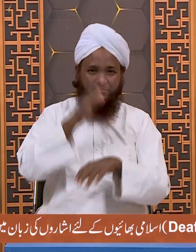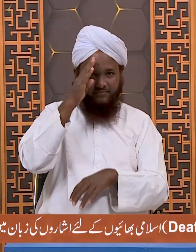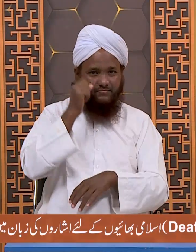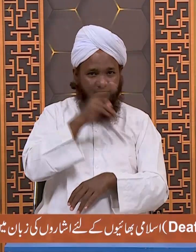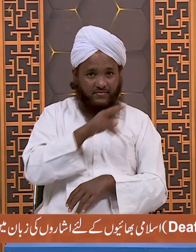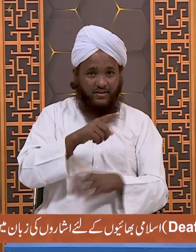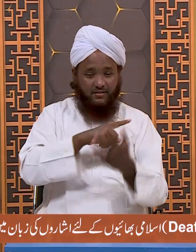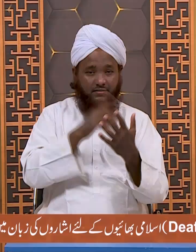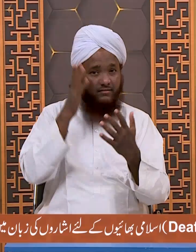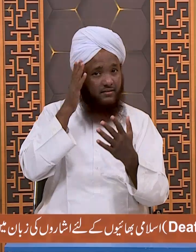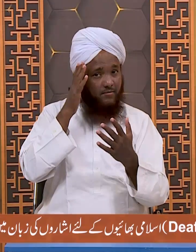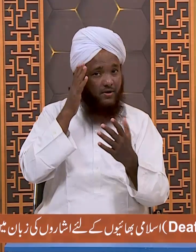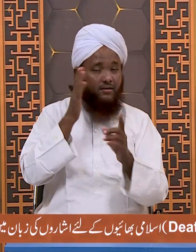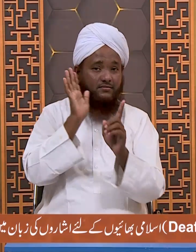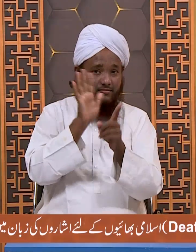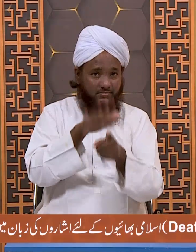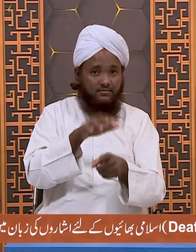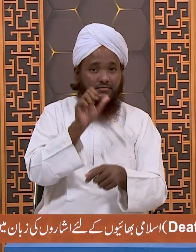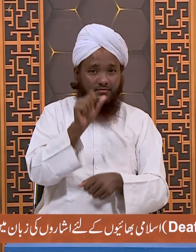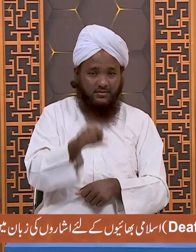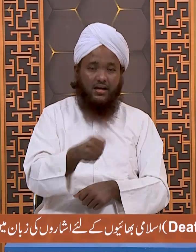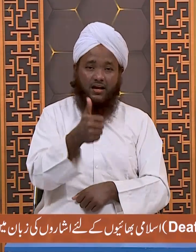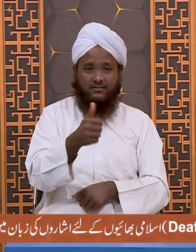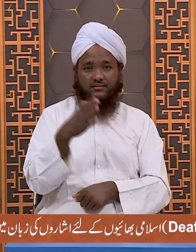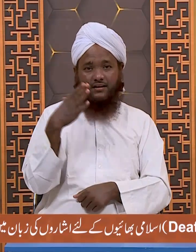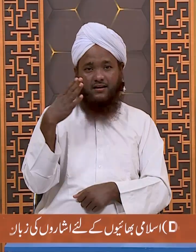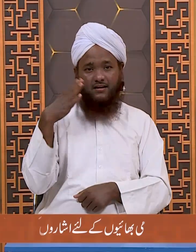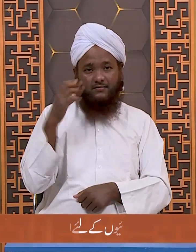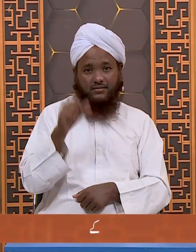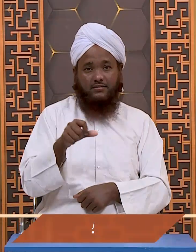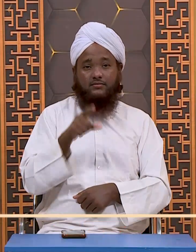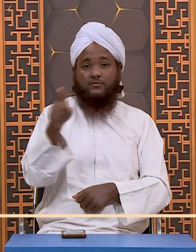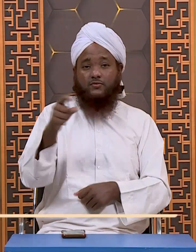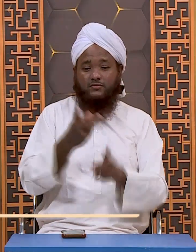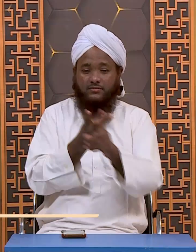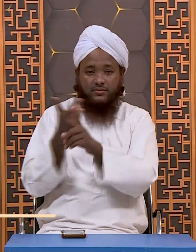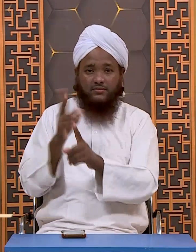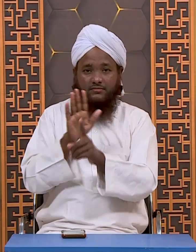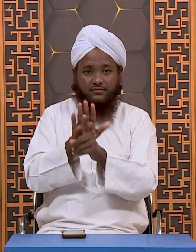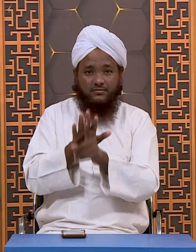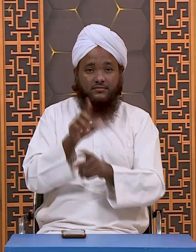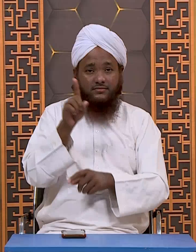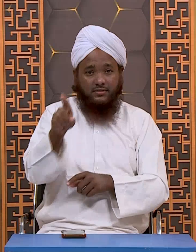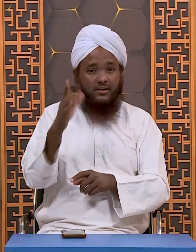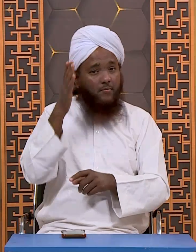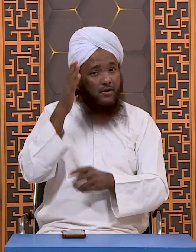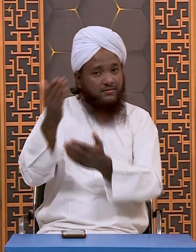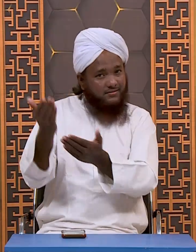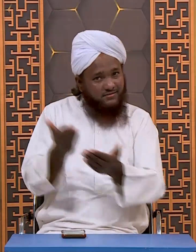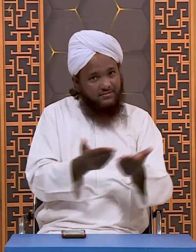نماز پڑھنا بھی یقیناً یہ نیکی ہے۔ اب جو نیکی کی یہ دعوت دے گا، نماز پڑھنے کی دعوت دے گا، اللہ اکبر، اللہ